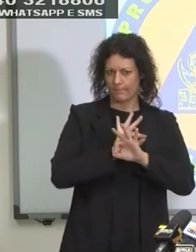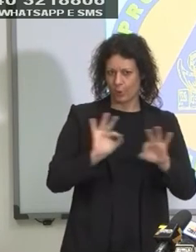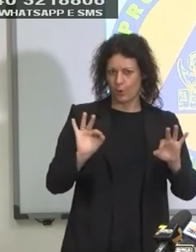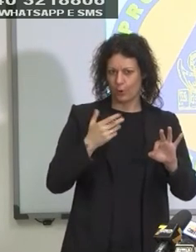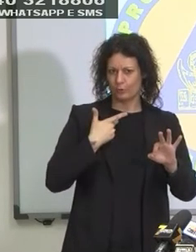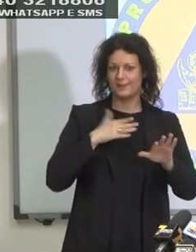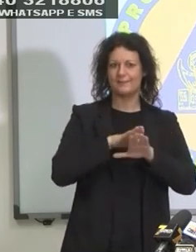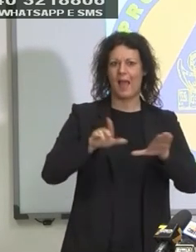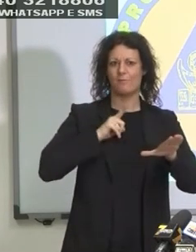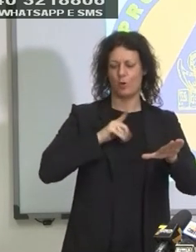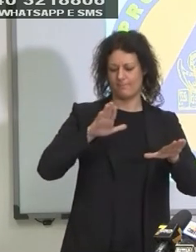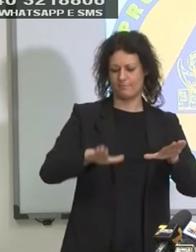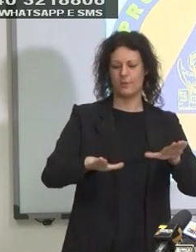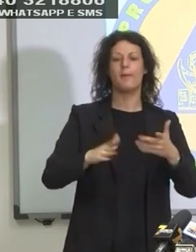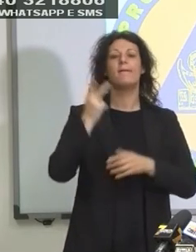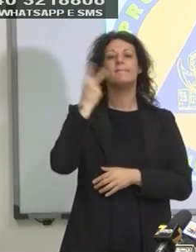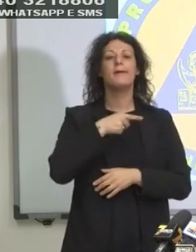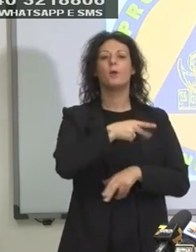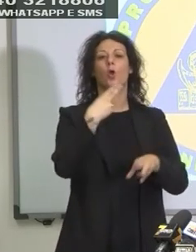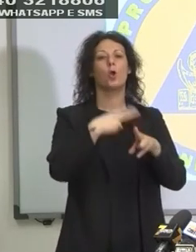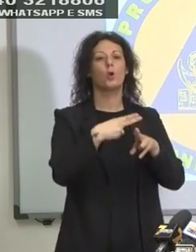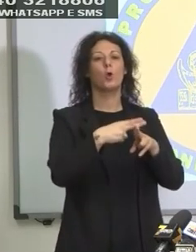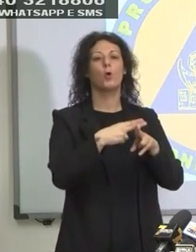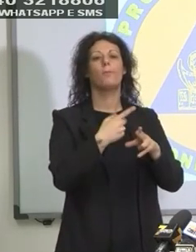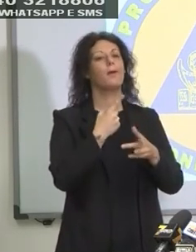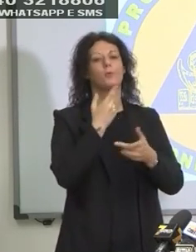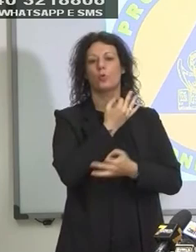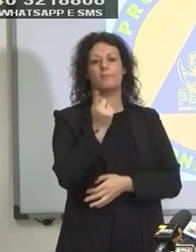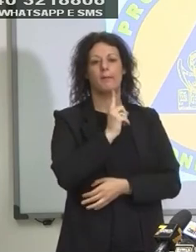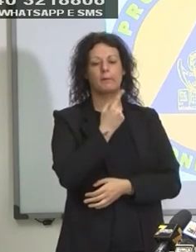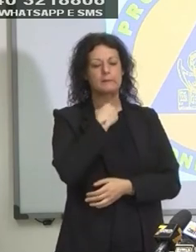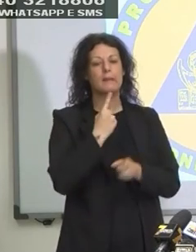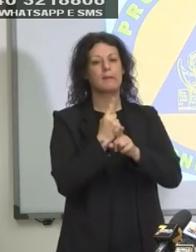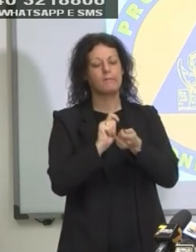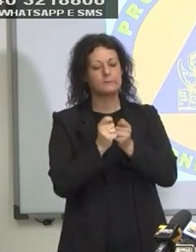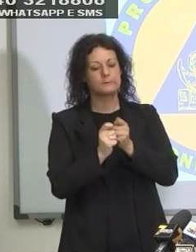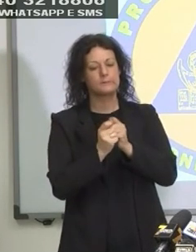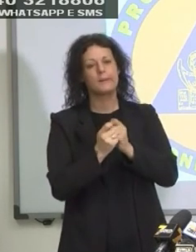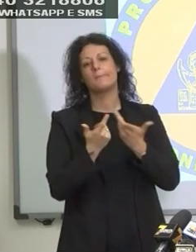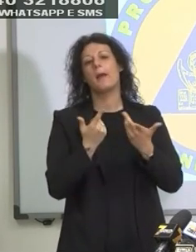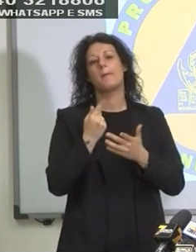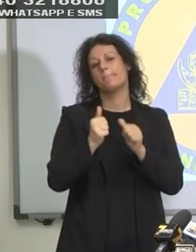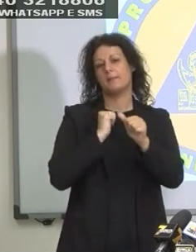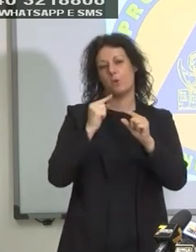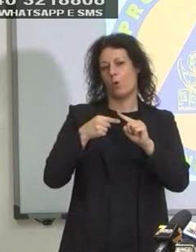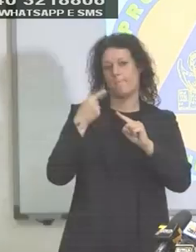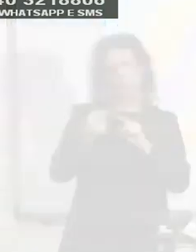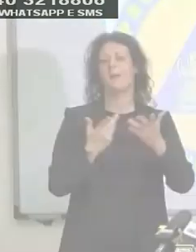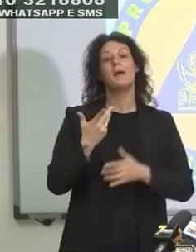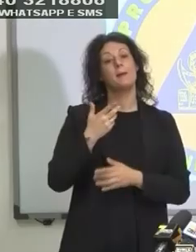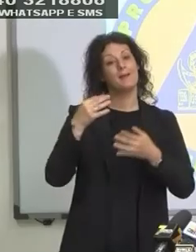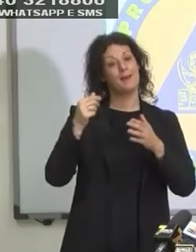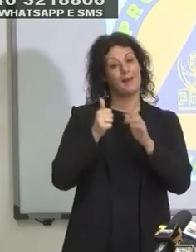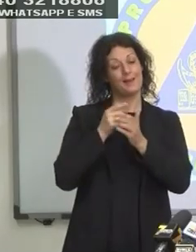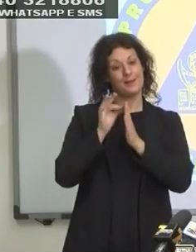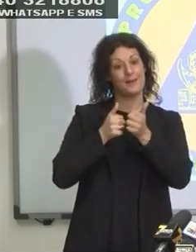altro aggiustamento, perché a Roma non va mai ben niente. Però alla fine ne veniamo fuori. Io conto di darvi qualche novità nelle prossime ore.